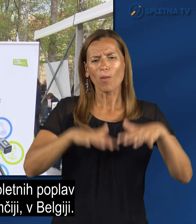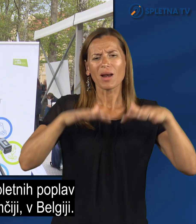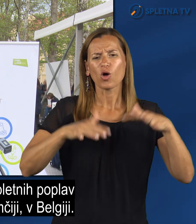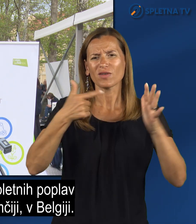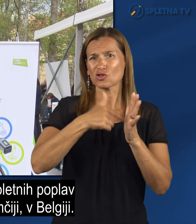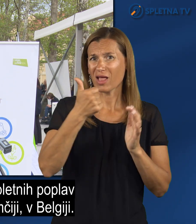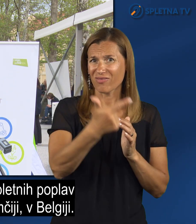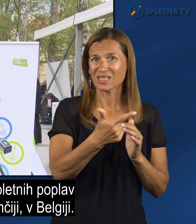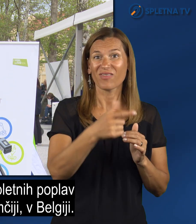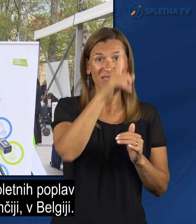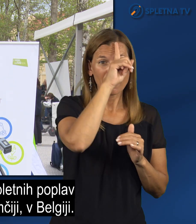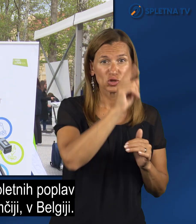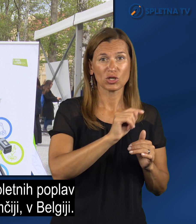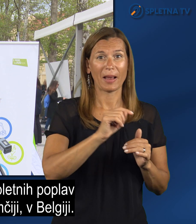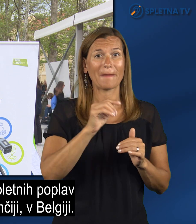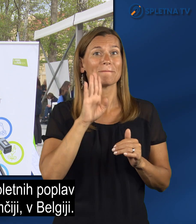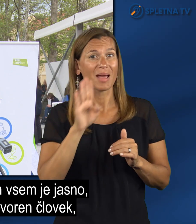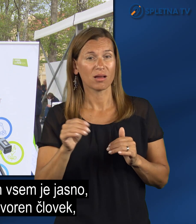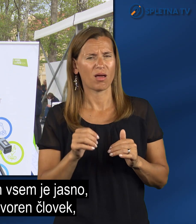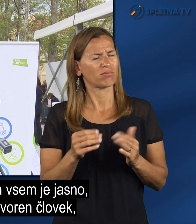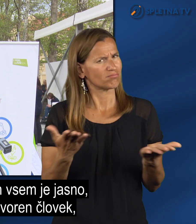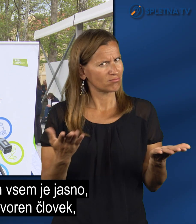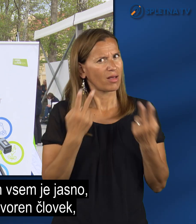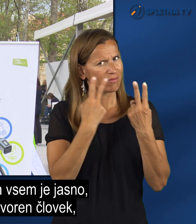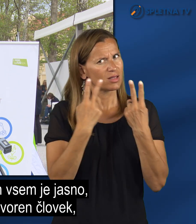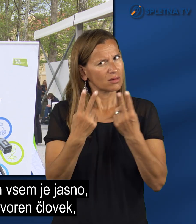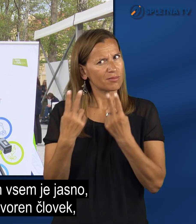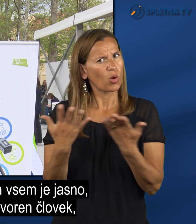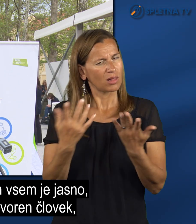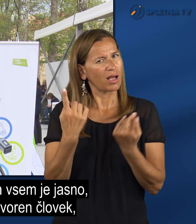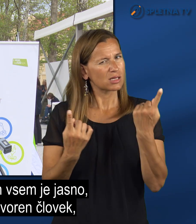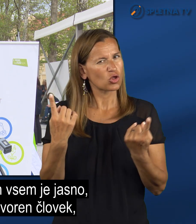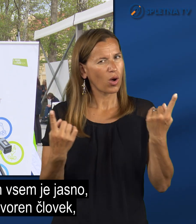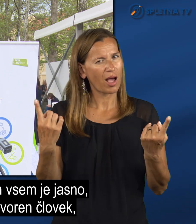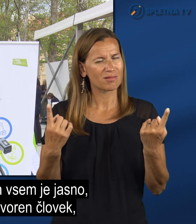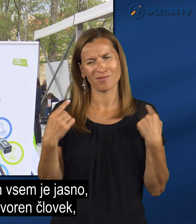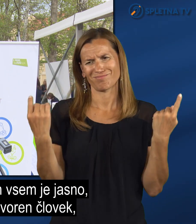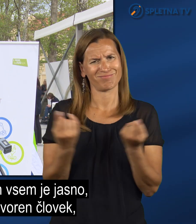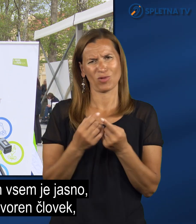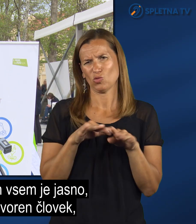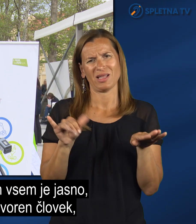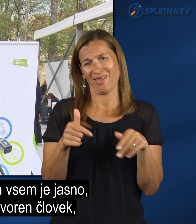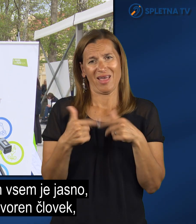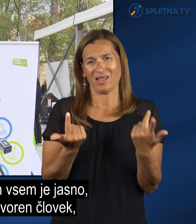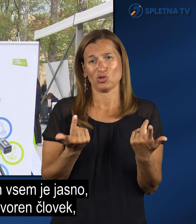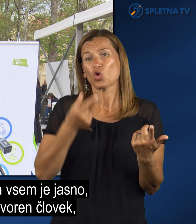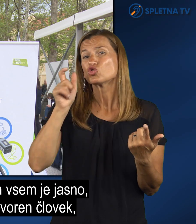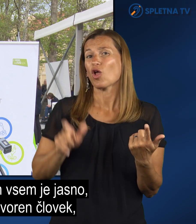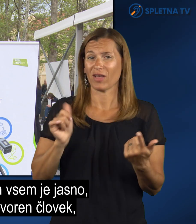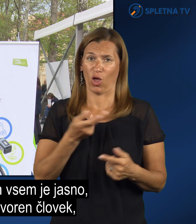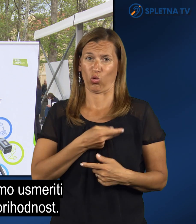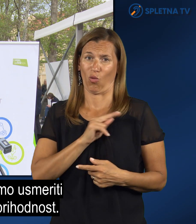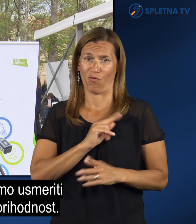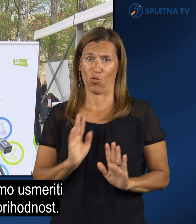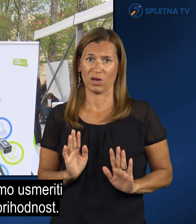v Nemčiji, v Belgiji. Nekaj se dogaja in vsem je jasno, da je za to odgovoren človek.